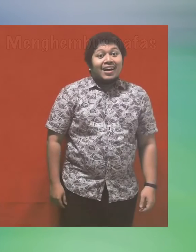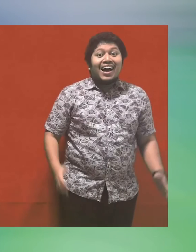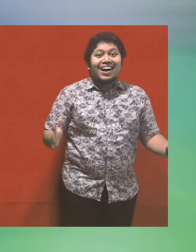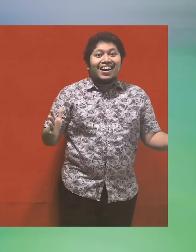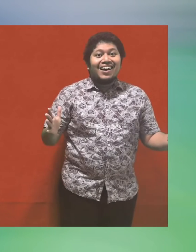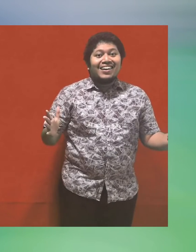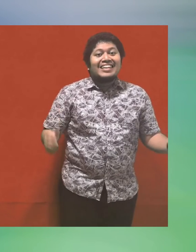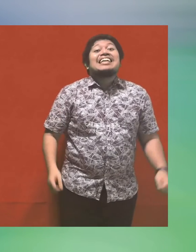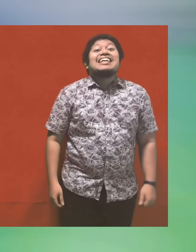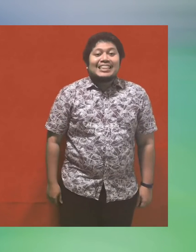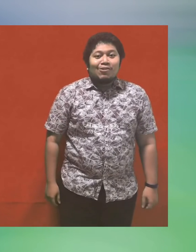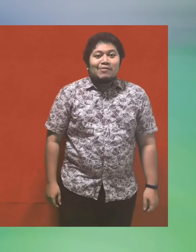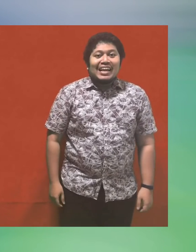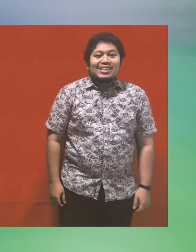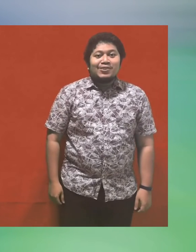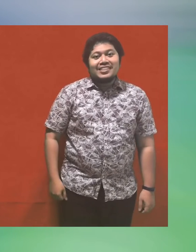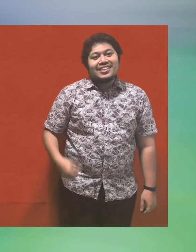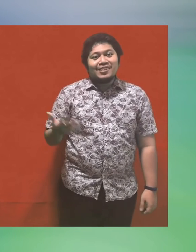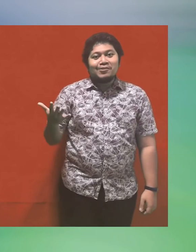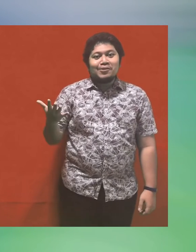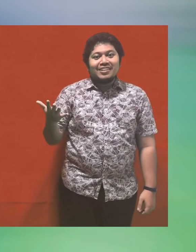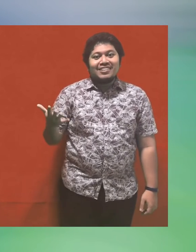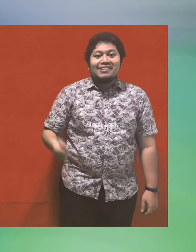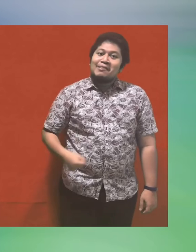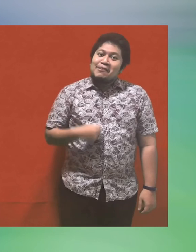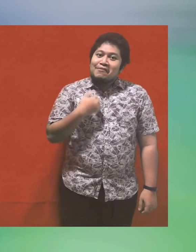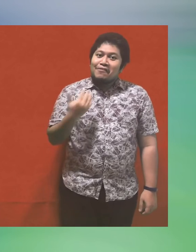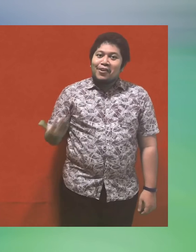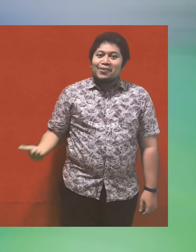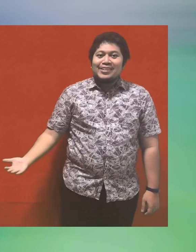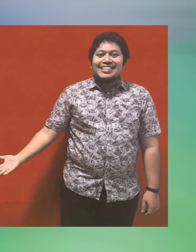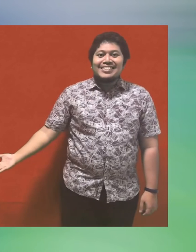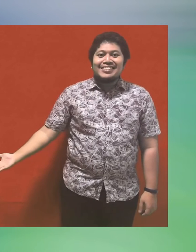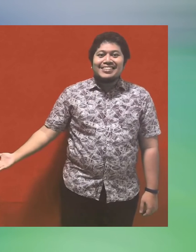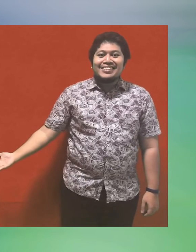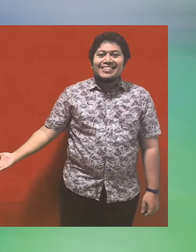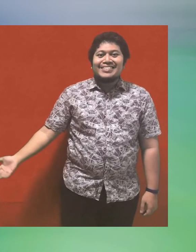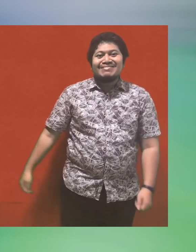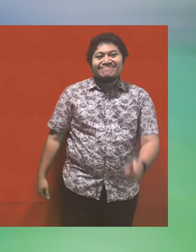Ha! Nak tahu lebih lanjut tentang cikgu Zul? Follow di sini.